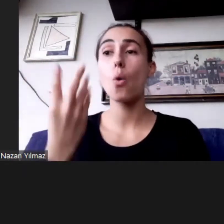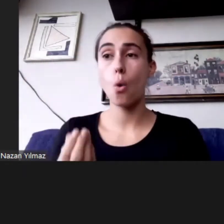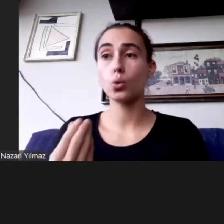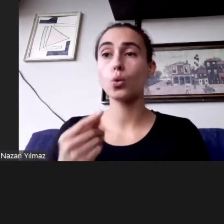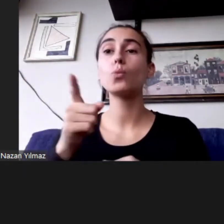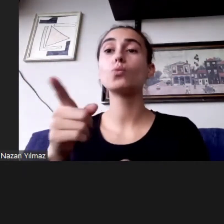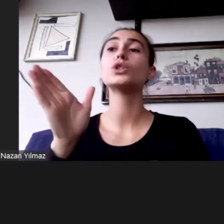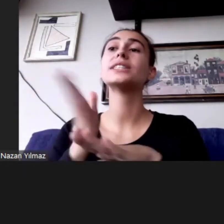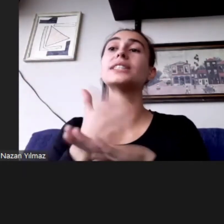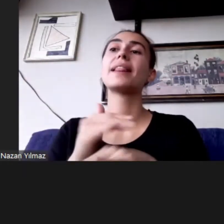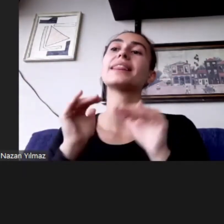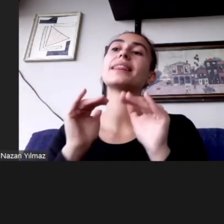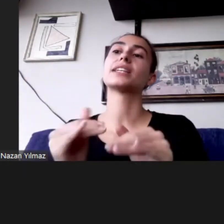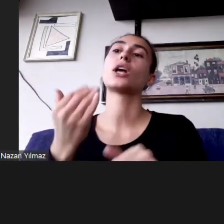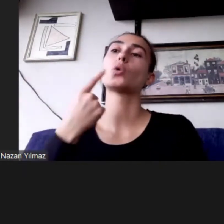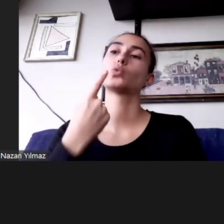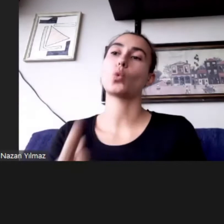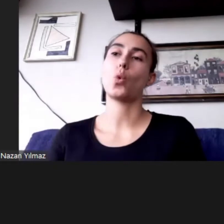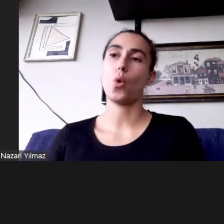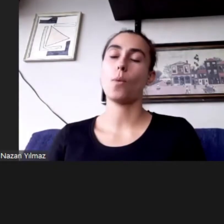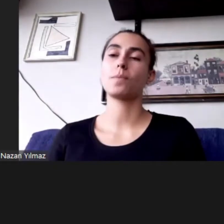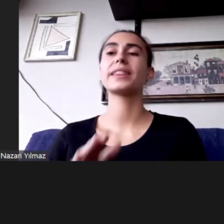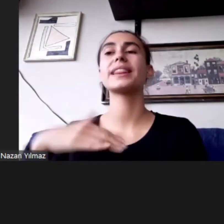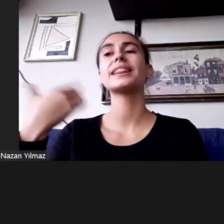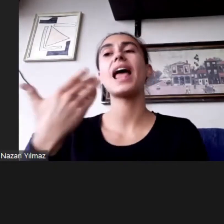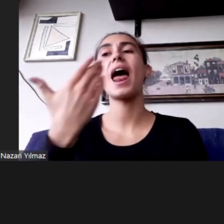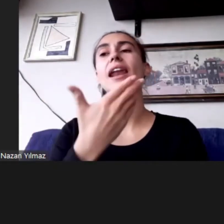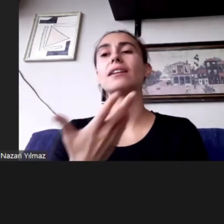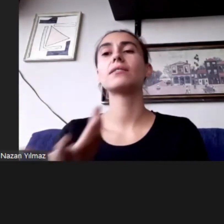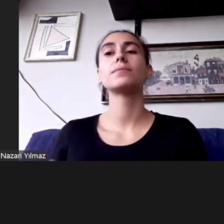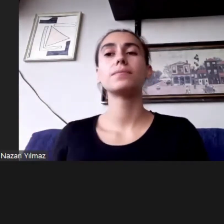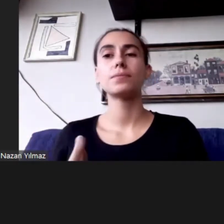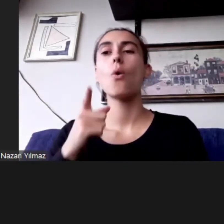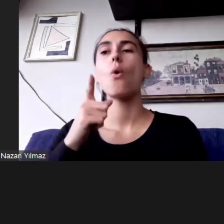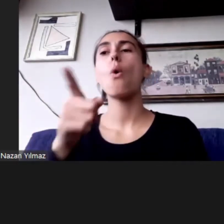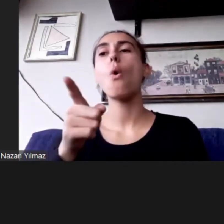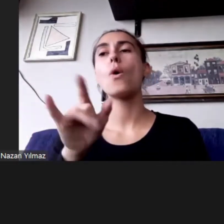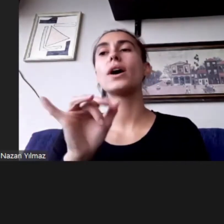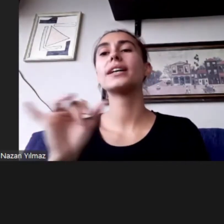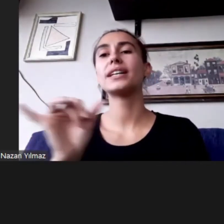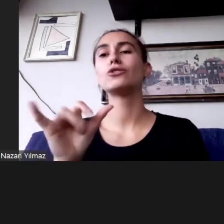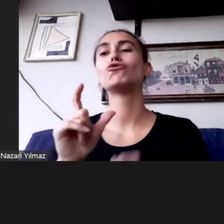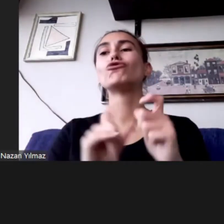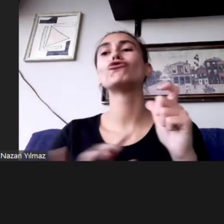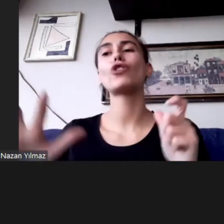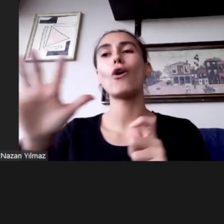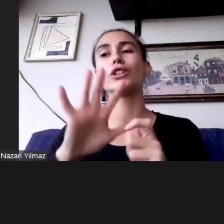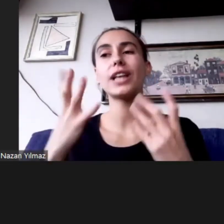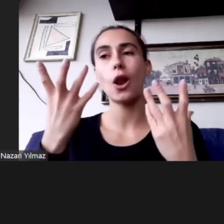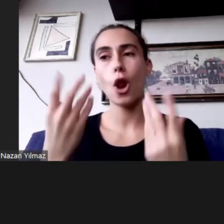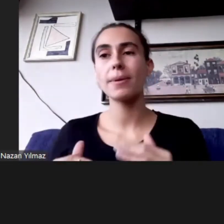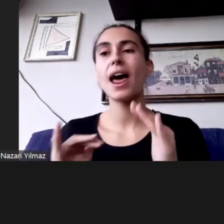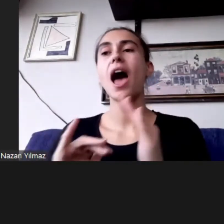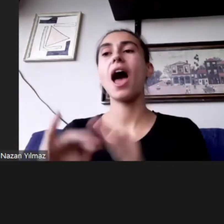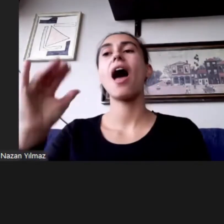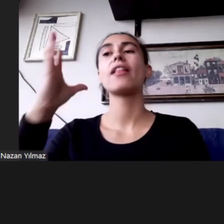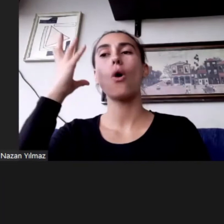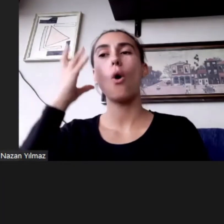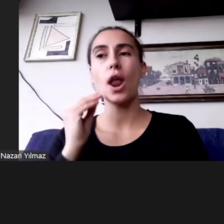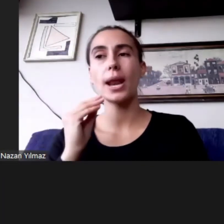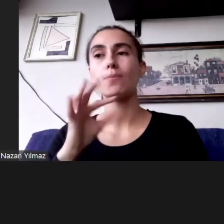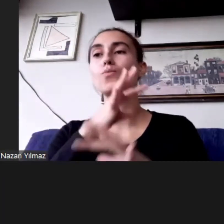nedenle desteklediğini söylüyor. Diğerleri ise daha ziyade onun da işte sosyalleşebilir, hayatı öğrenir, mutlu olur